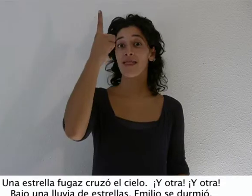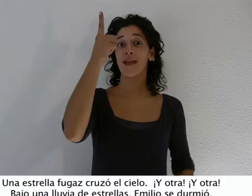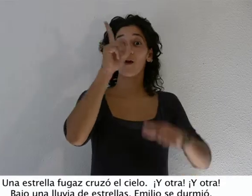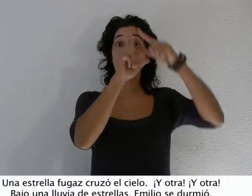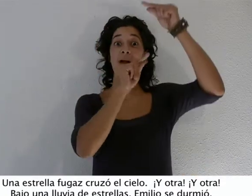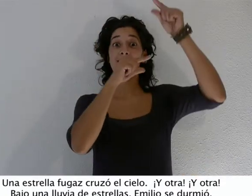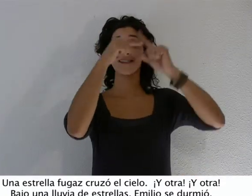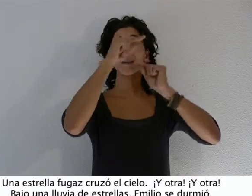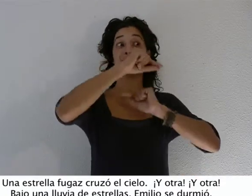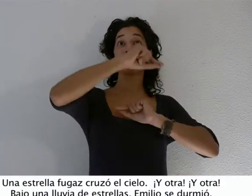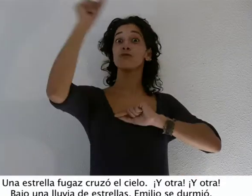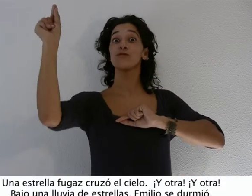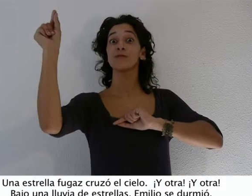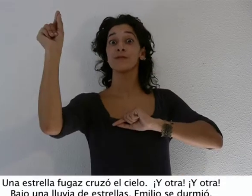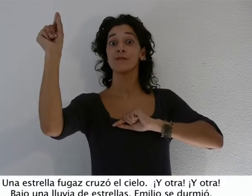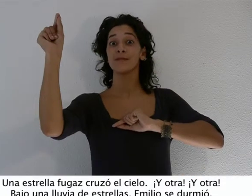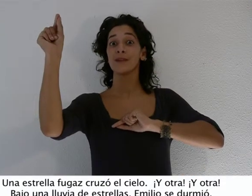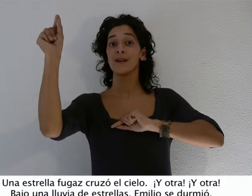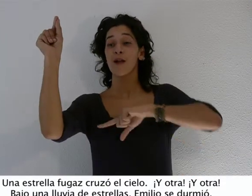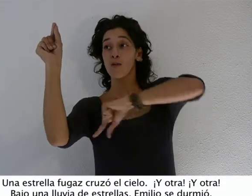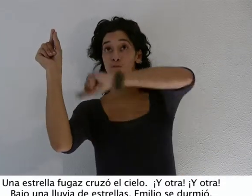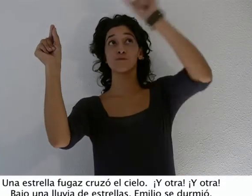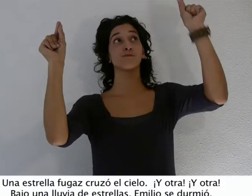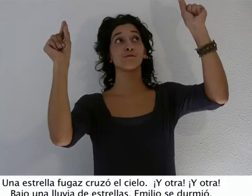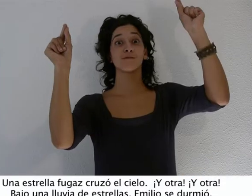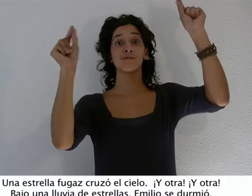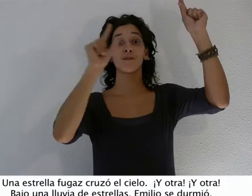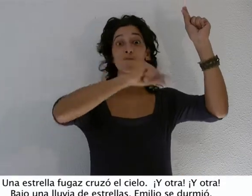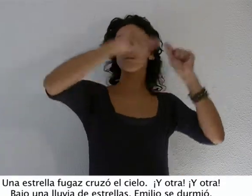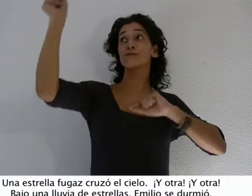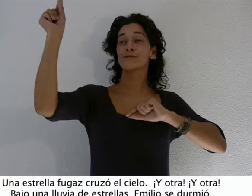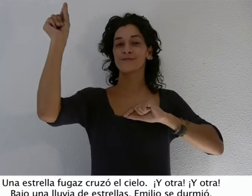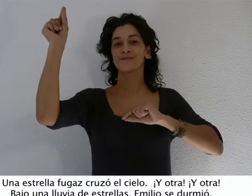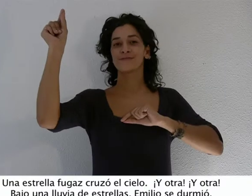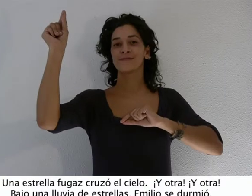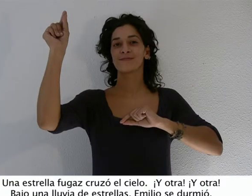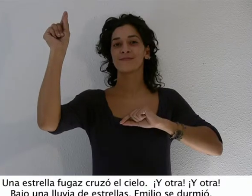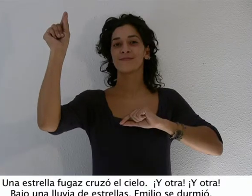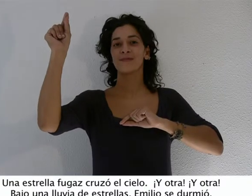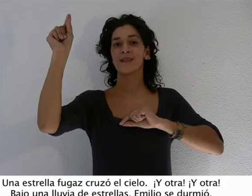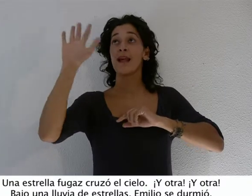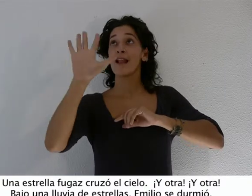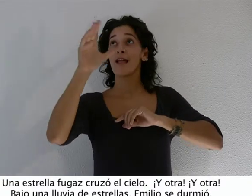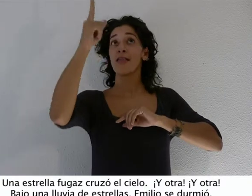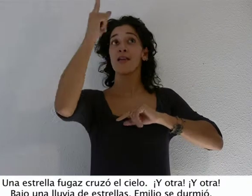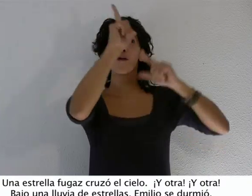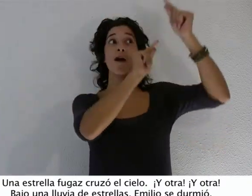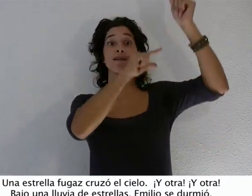Una estrella fugaz cruzó el cielo. ¡Y otra! ¡Y otra! Bajo una lluvia de estrellas, Emilio